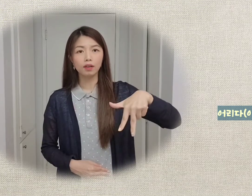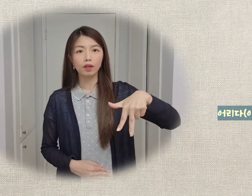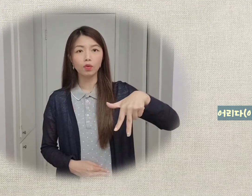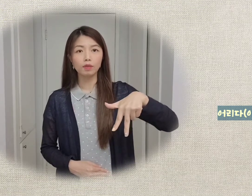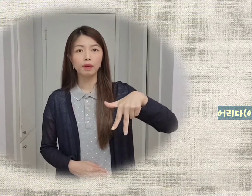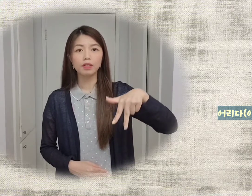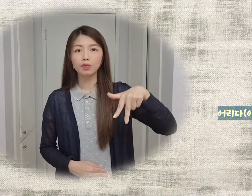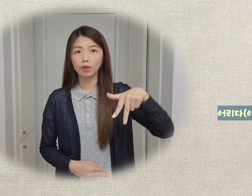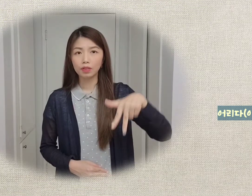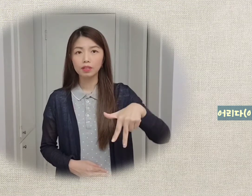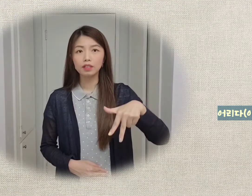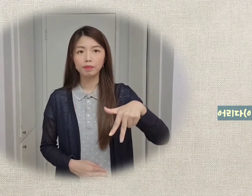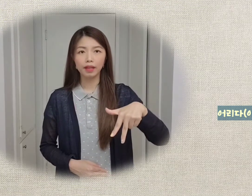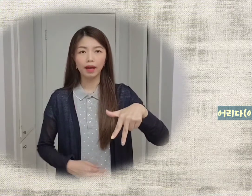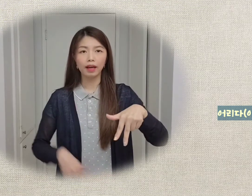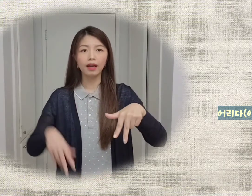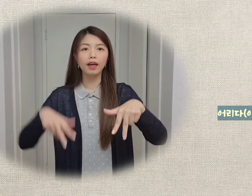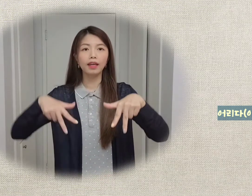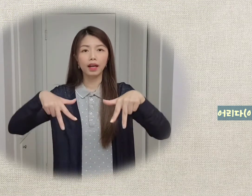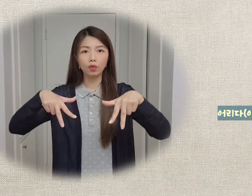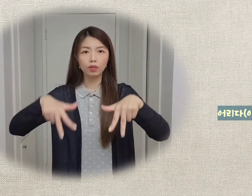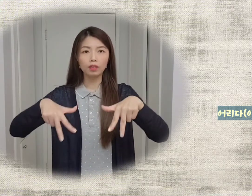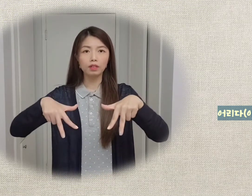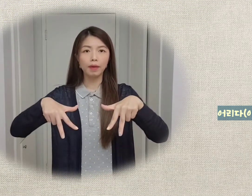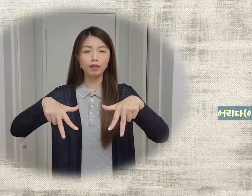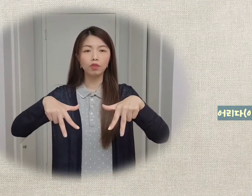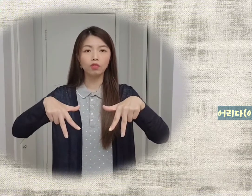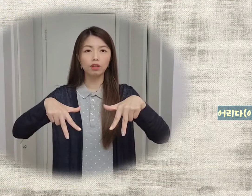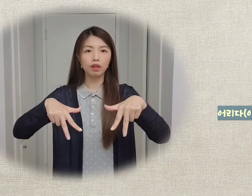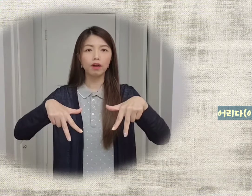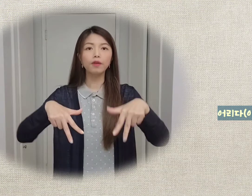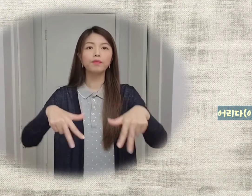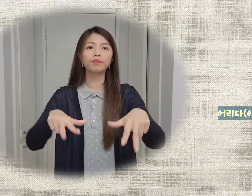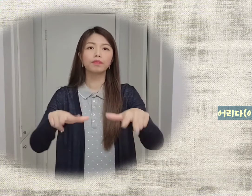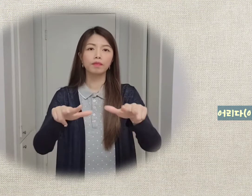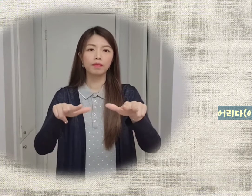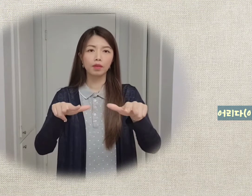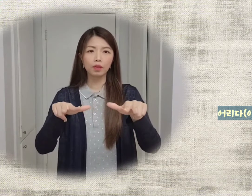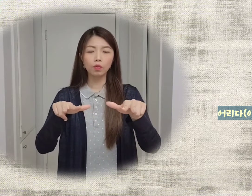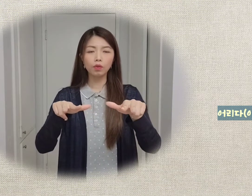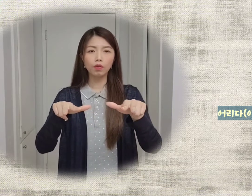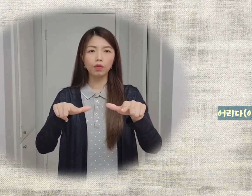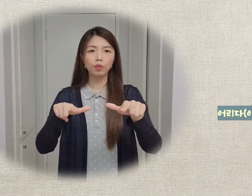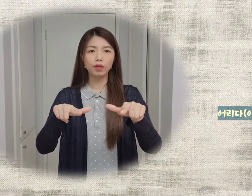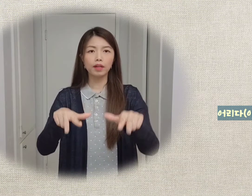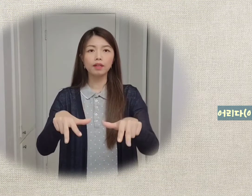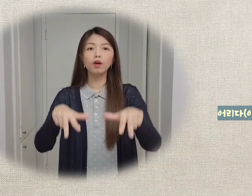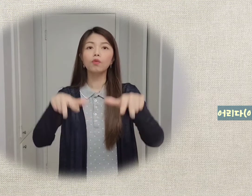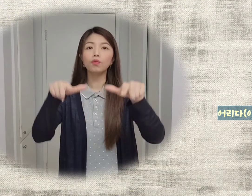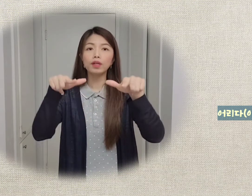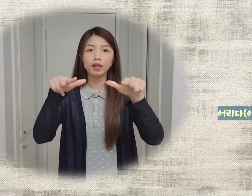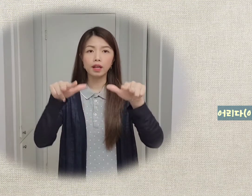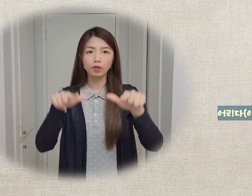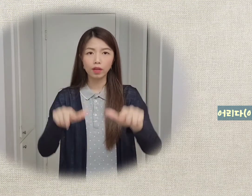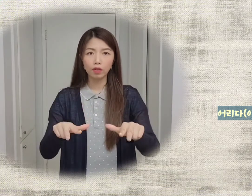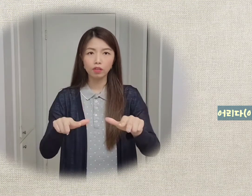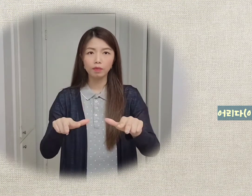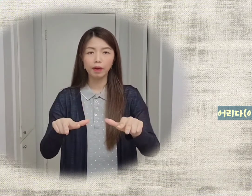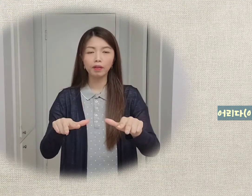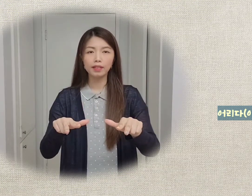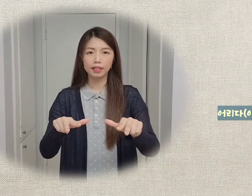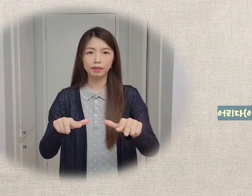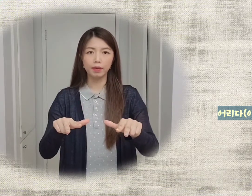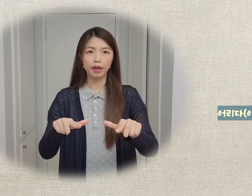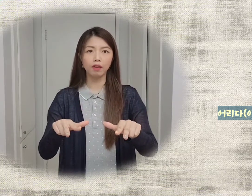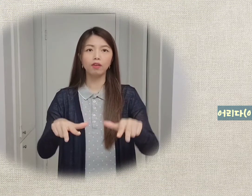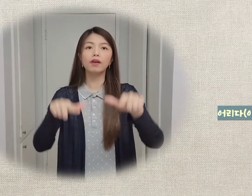중지를 이렇게 놓으시면 지화로 지읒입니다. 양쪽 지읒 만들어 주셔서요. 손등이 위로 보이게 해서 위에서 아래로